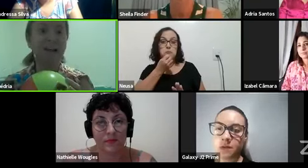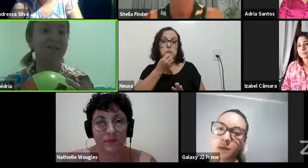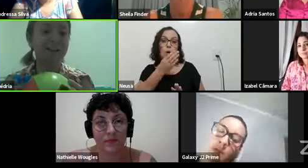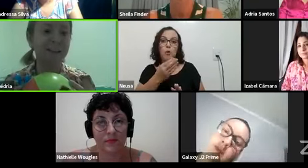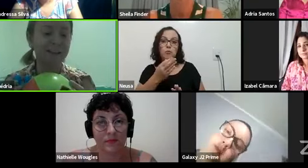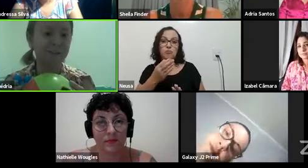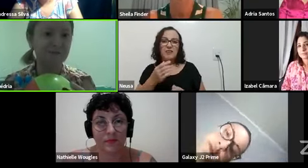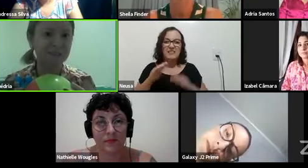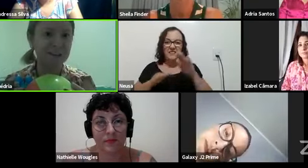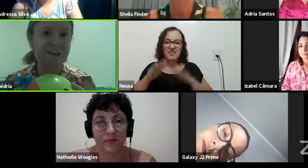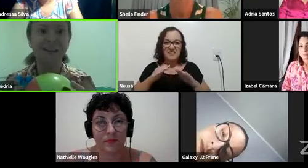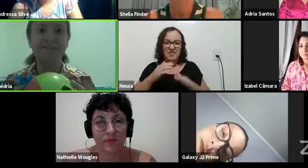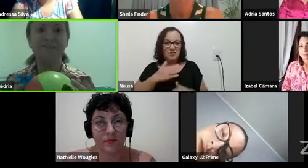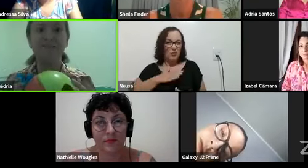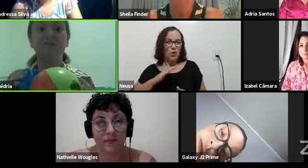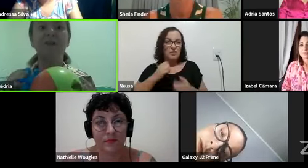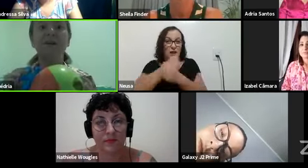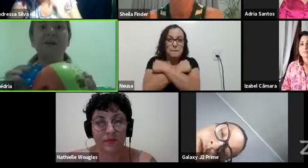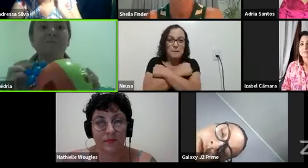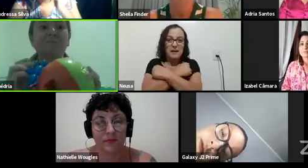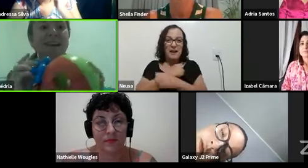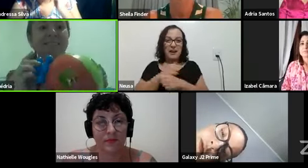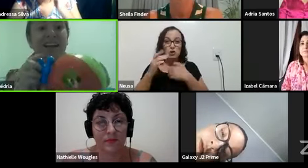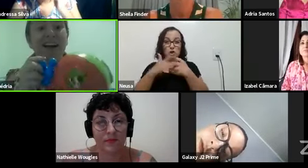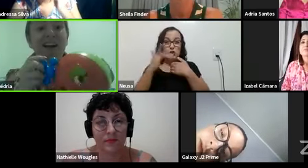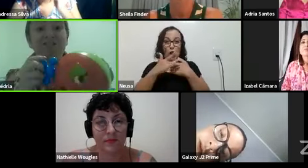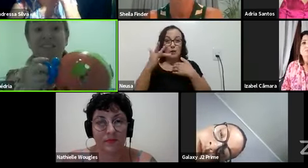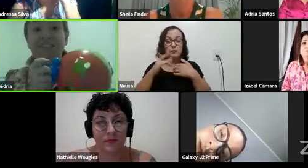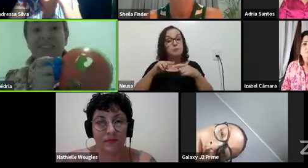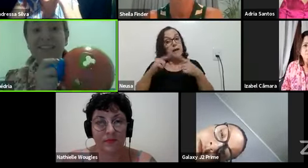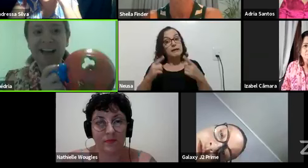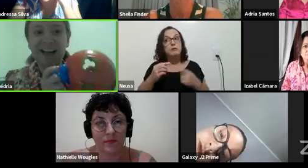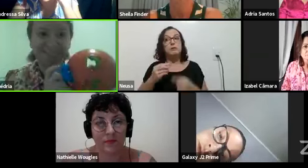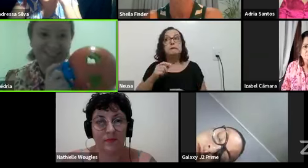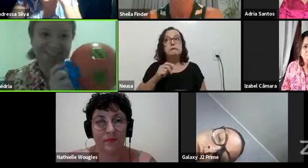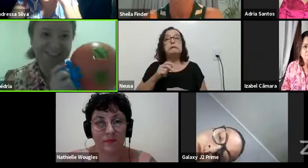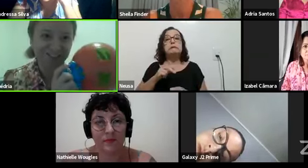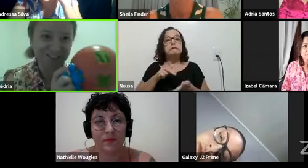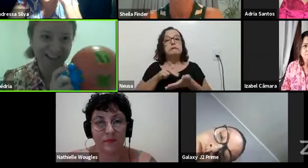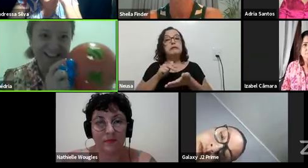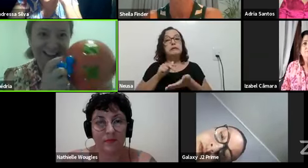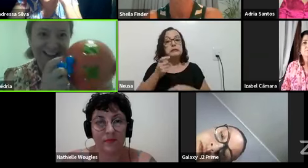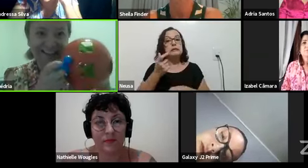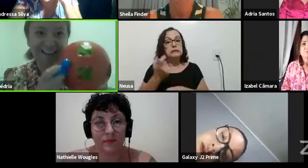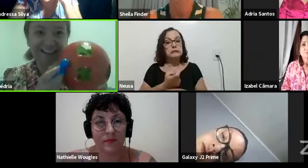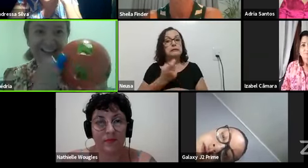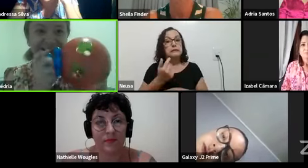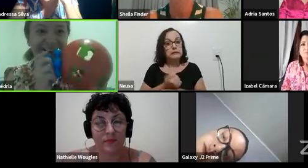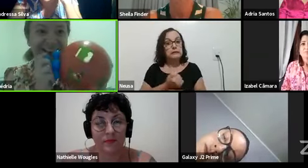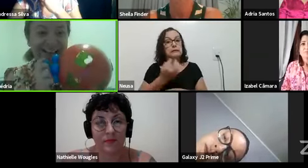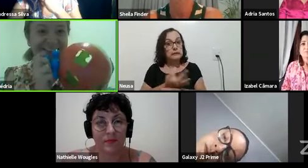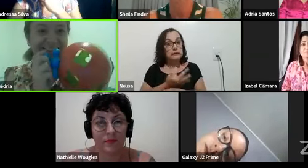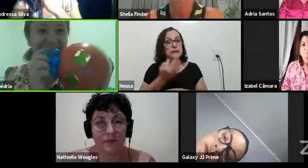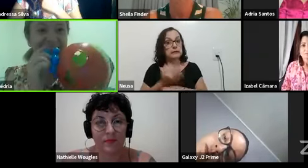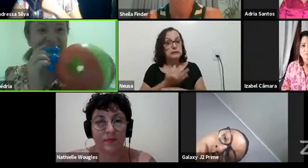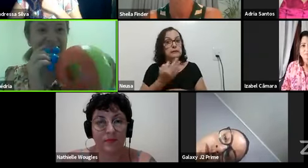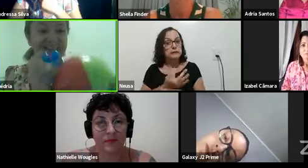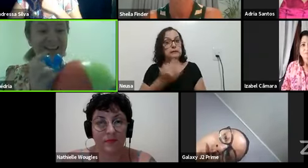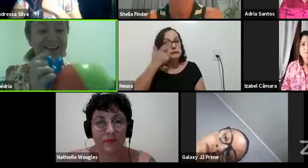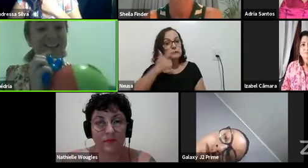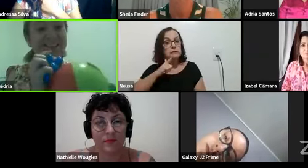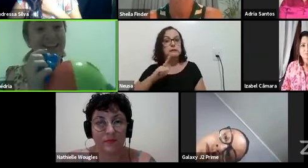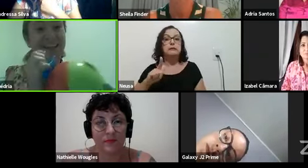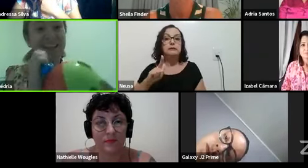com abraço, entenda a funcionalidade disso, mas a gente tentava se encaixar, ainda, né,